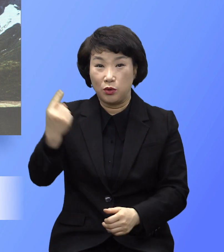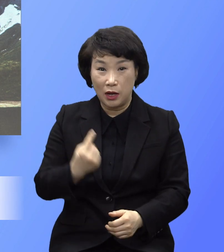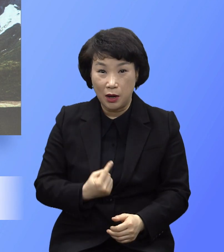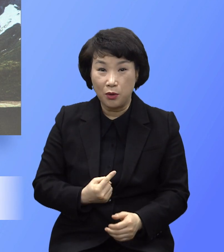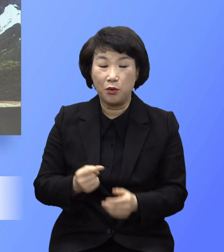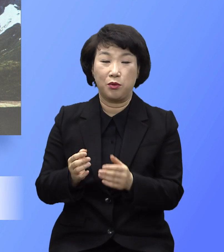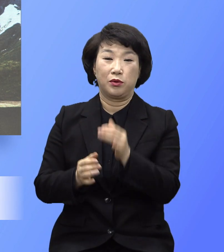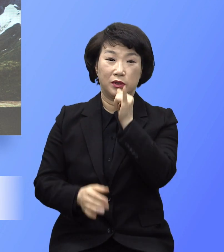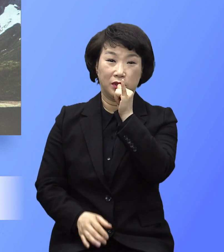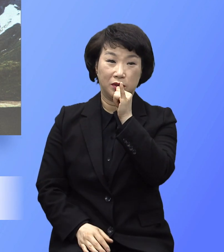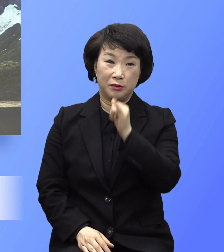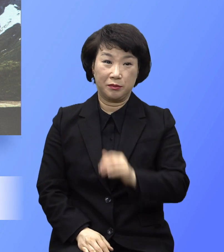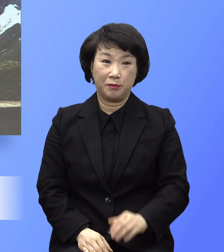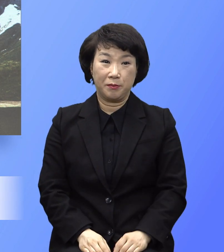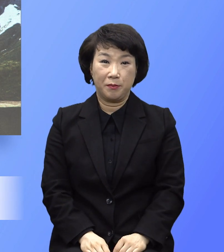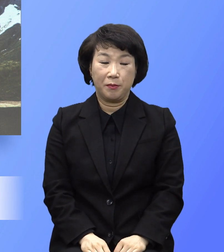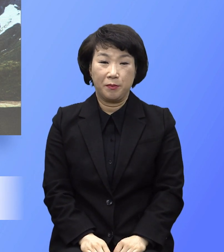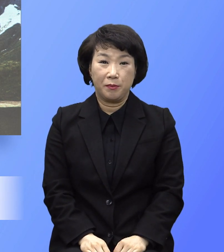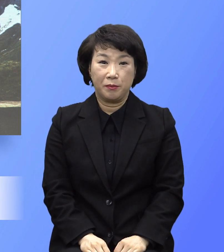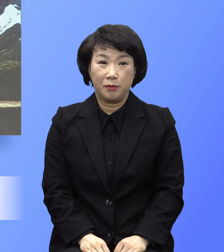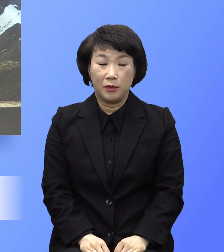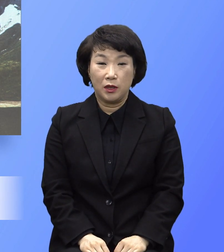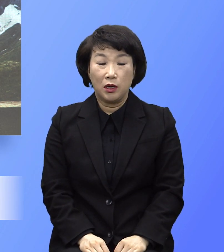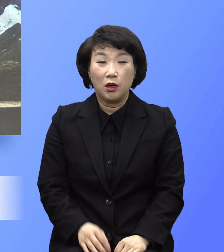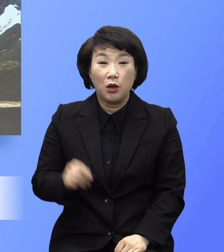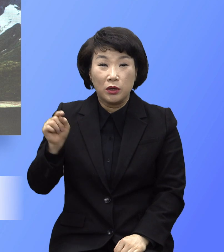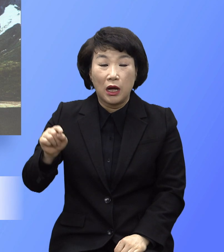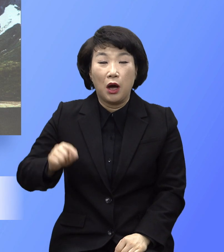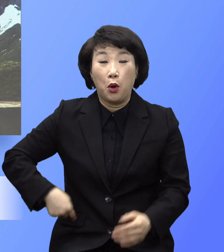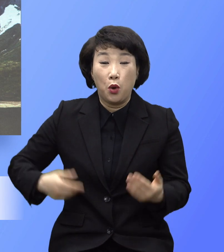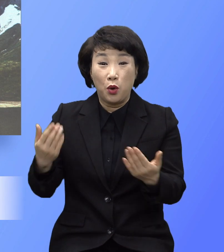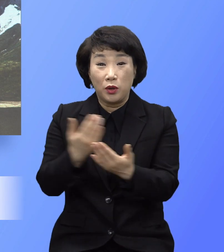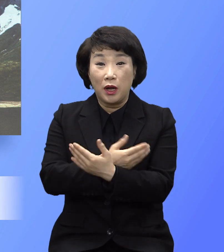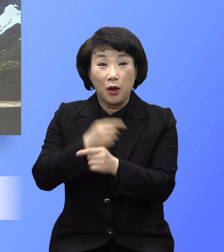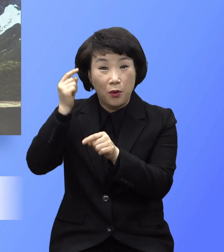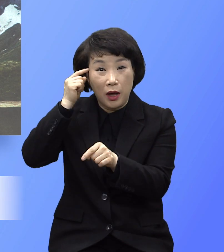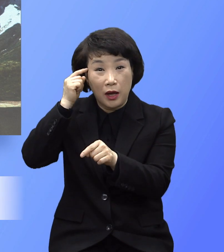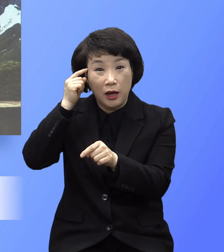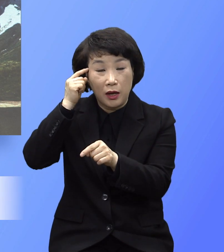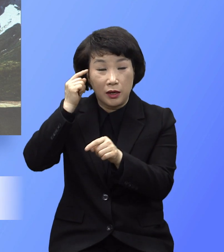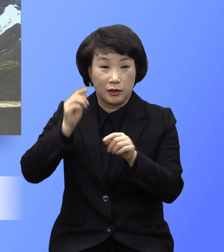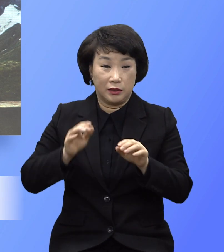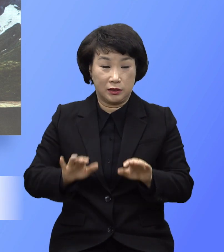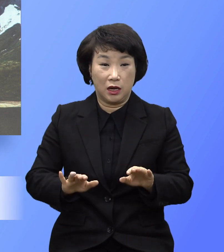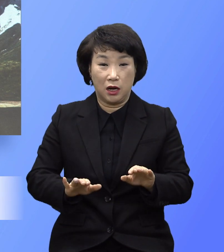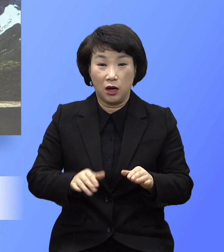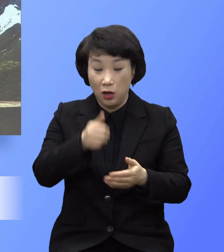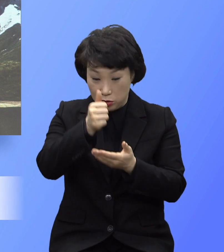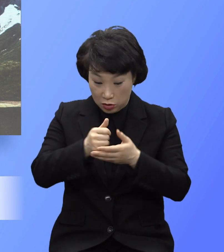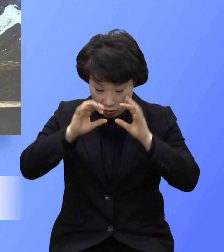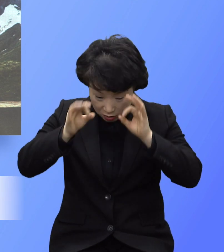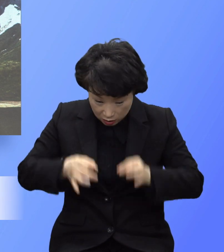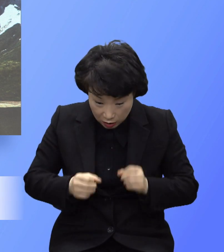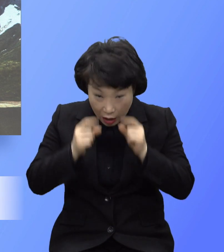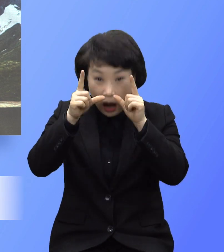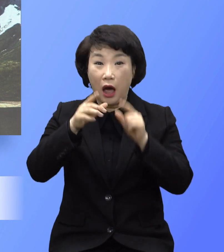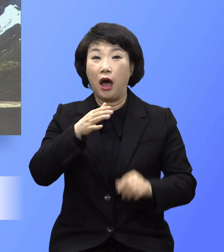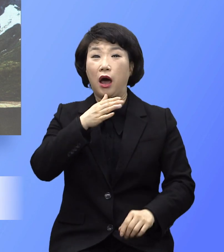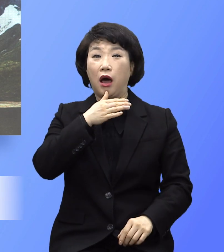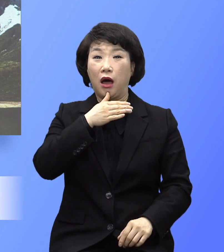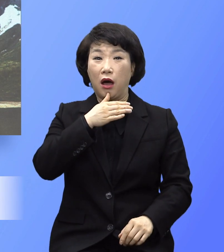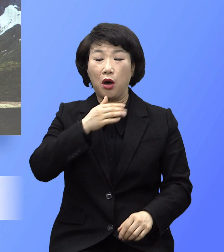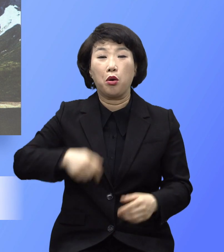돌아오기 시작합니다. 왜 회개하게 되느냐? 죄를